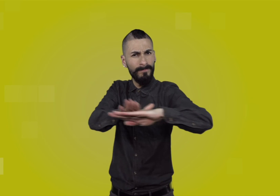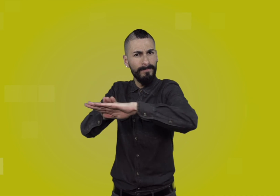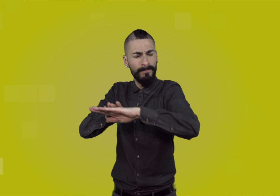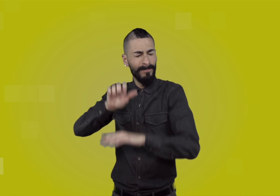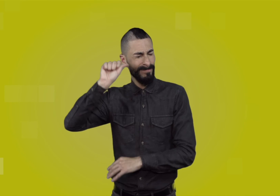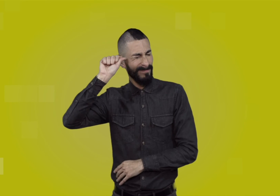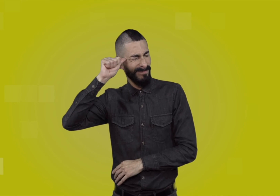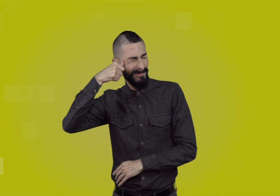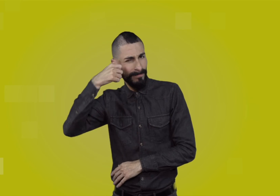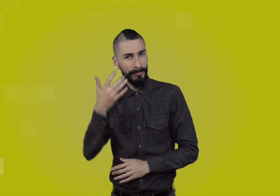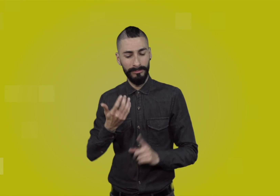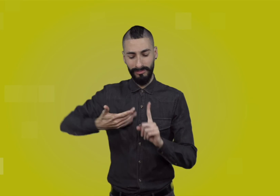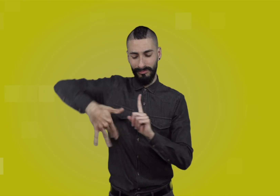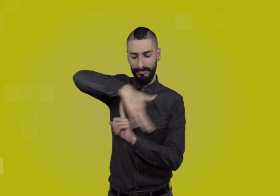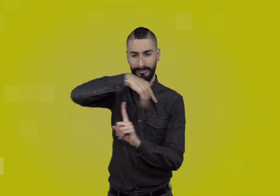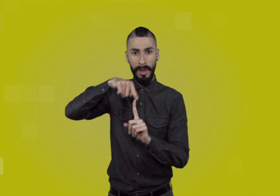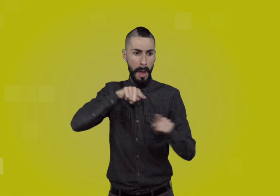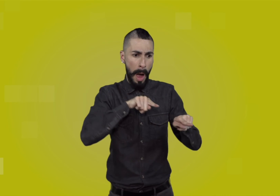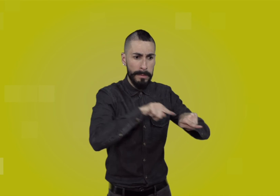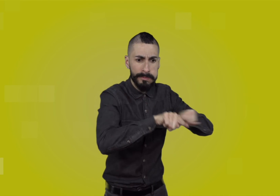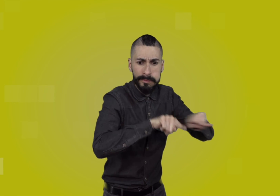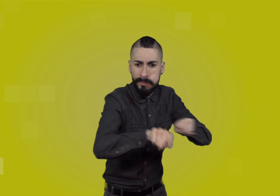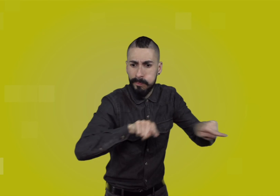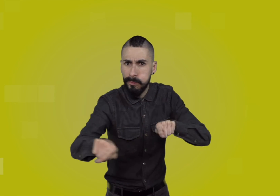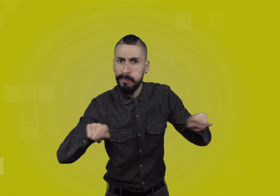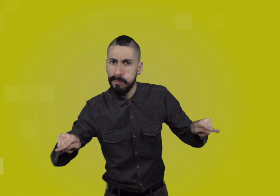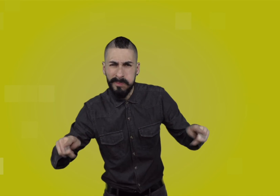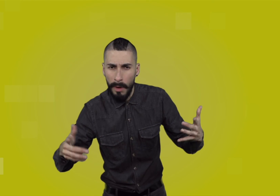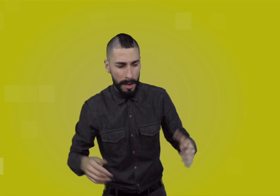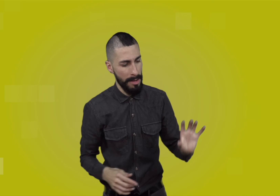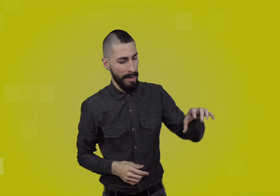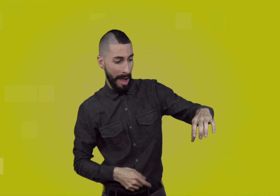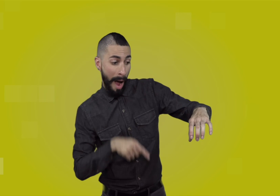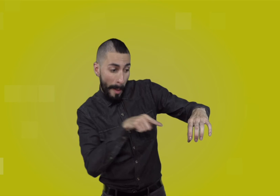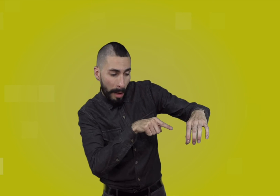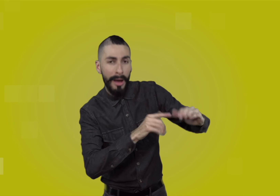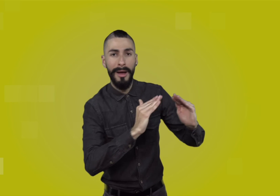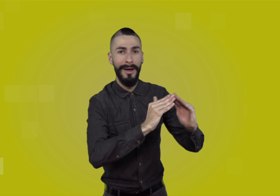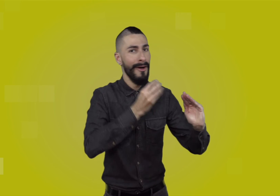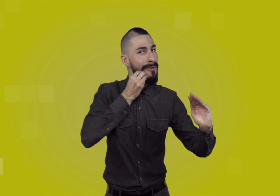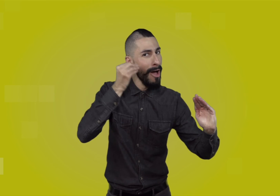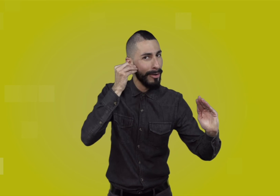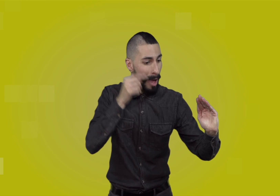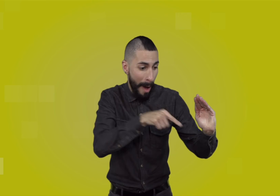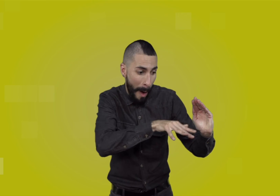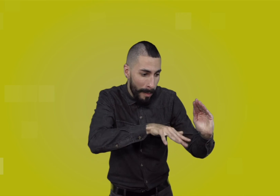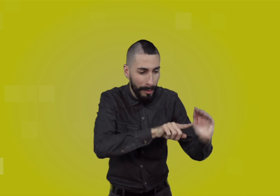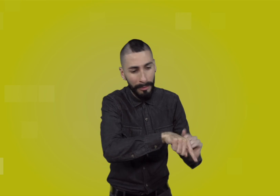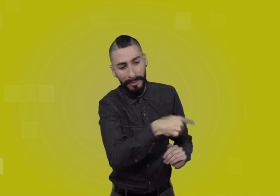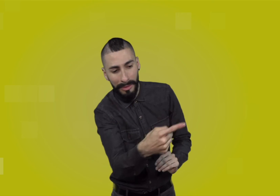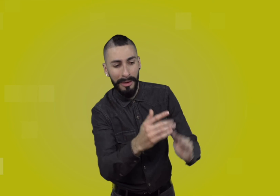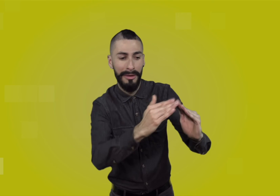No olviden que en los diferentes contextos como lo son el hogar, el jardín